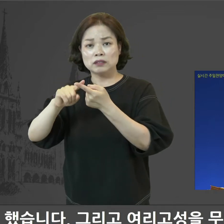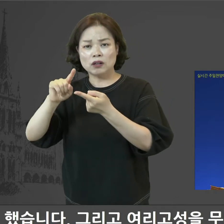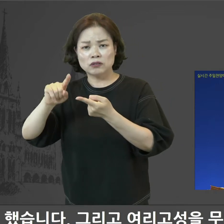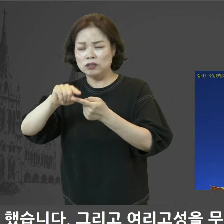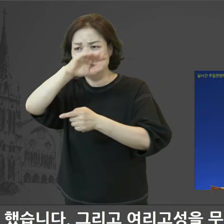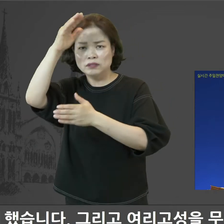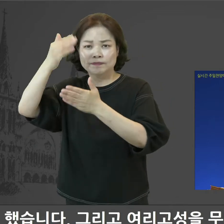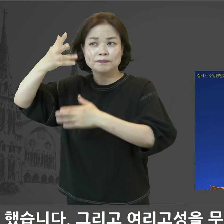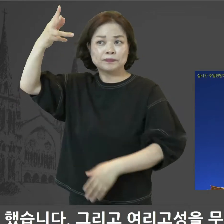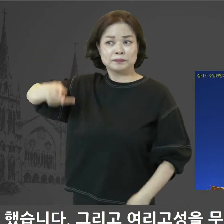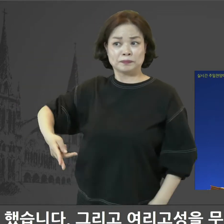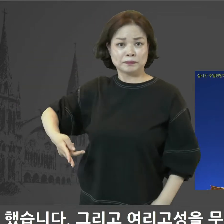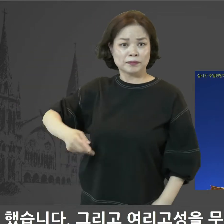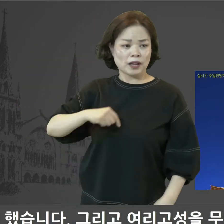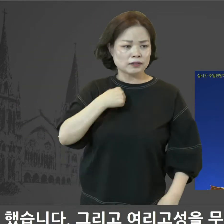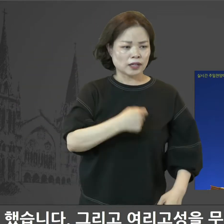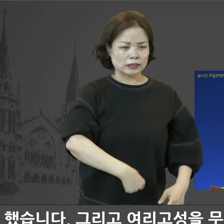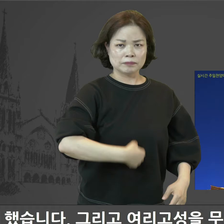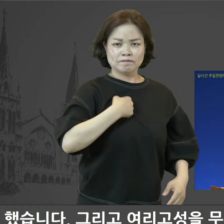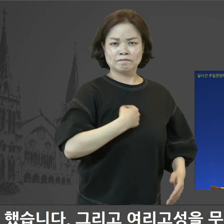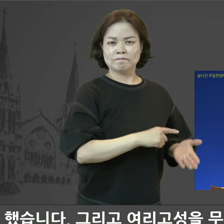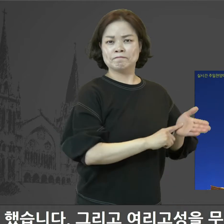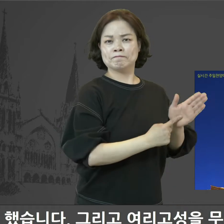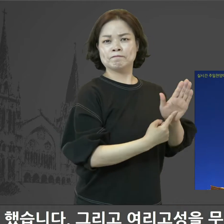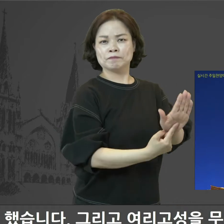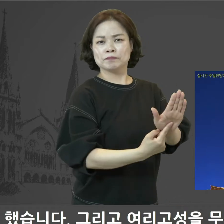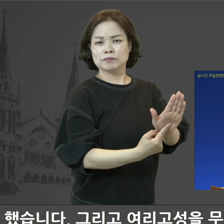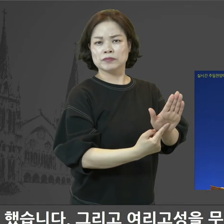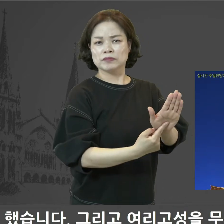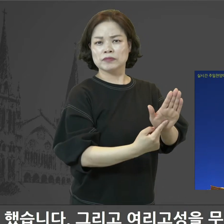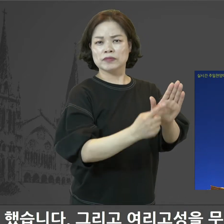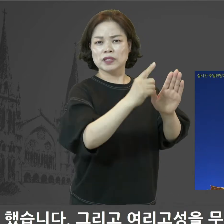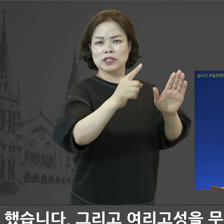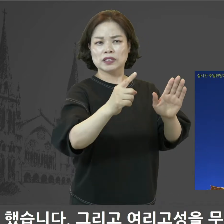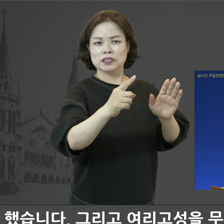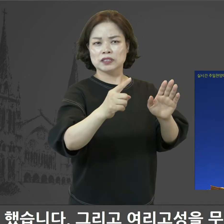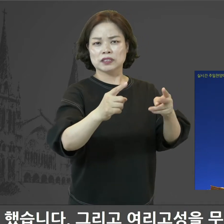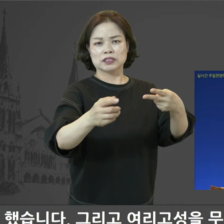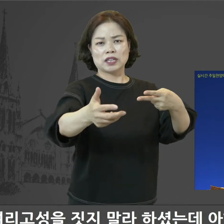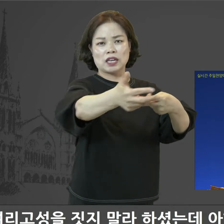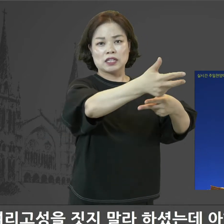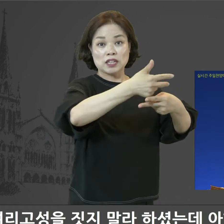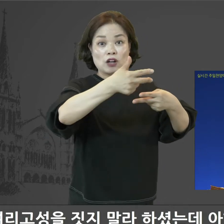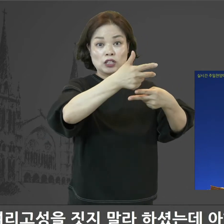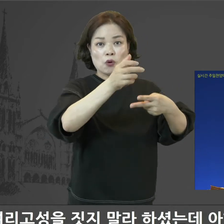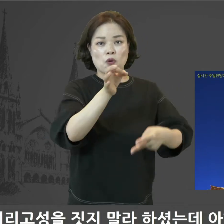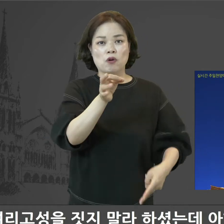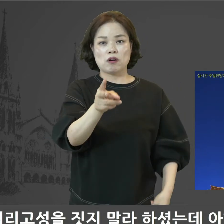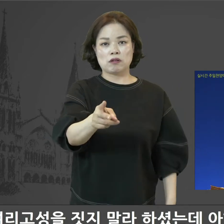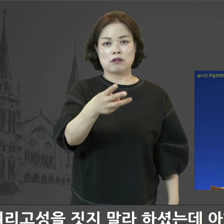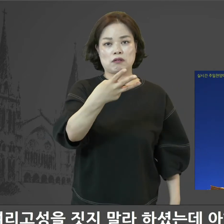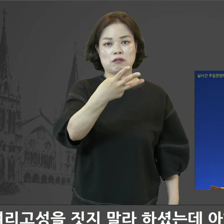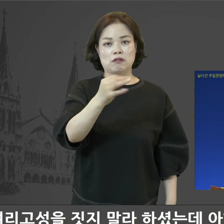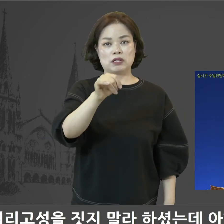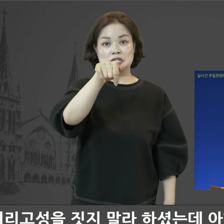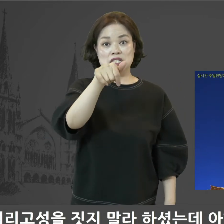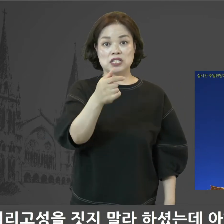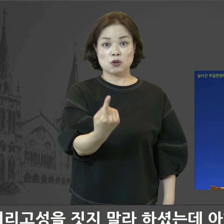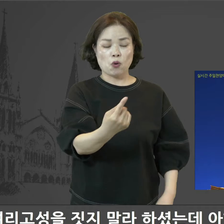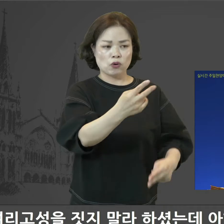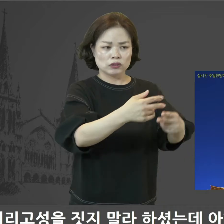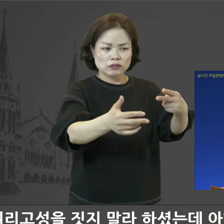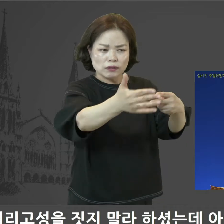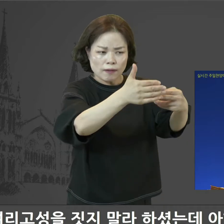완전히 닫고 자기의 의로만 가득했던 그 성이 바로 여리고 아니었습니까? 아합 왕은 바울을 자기